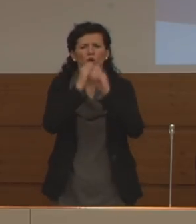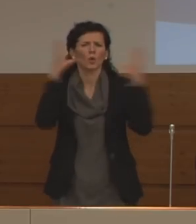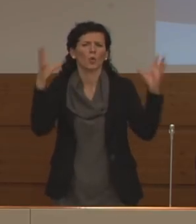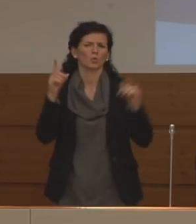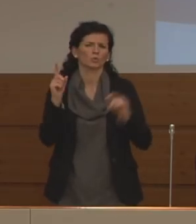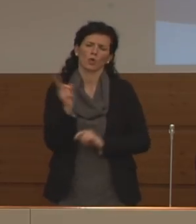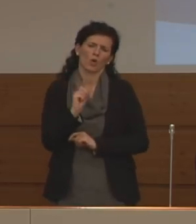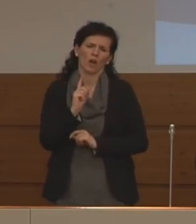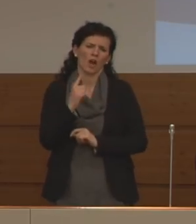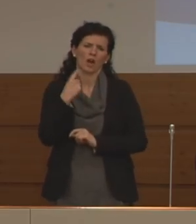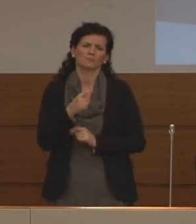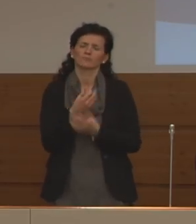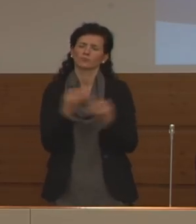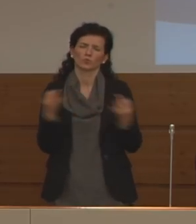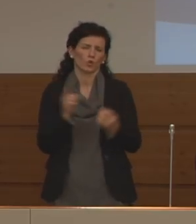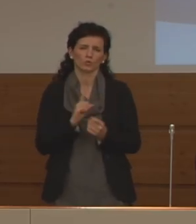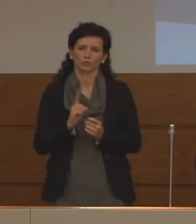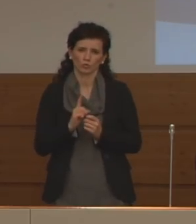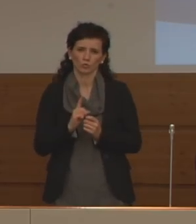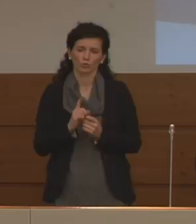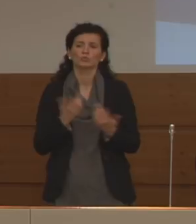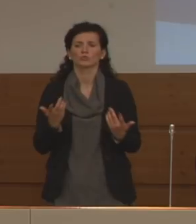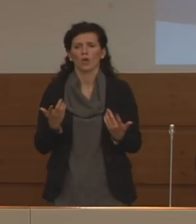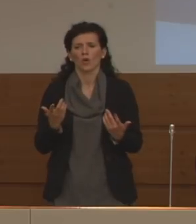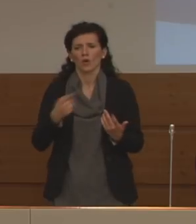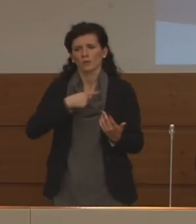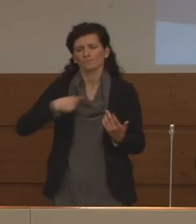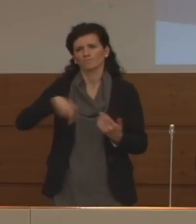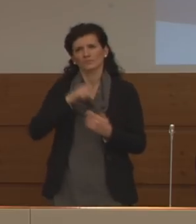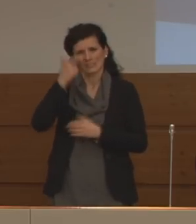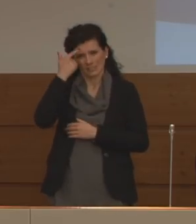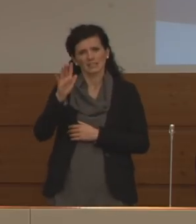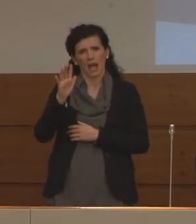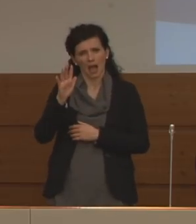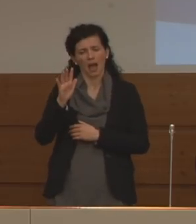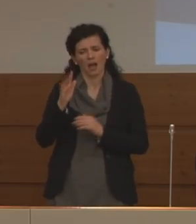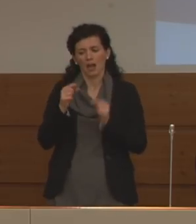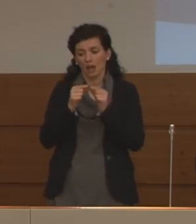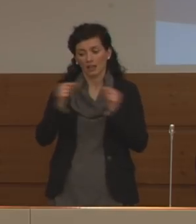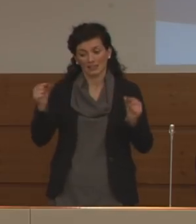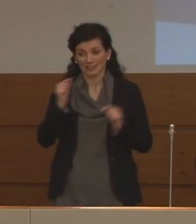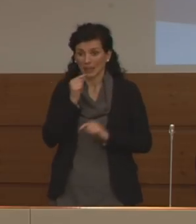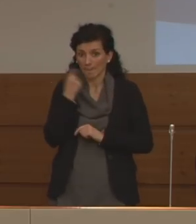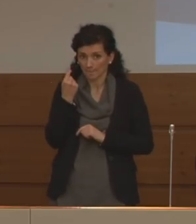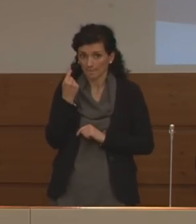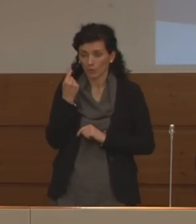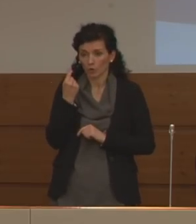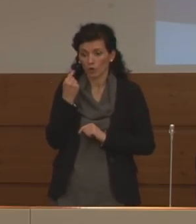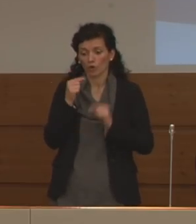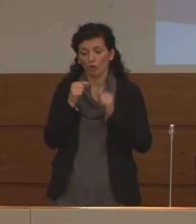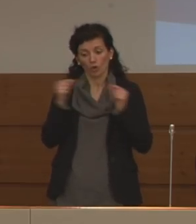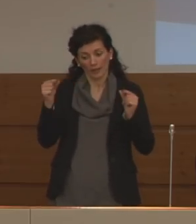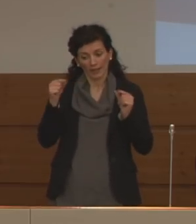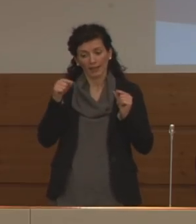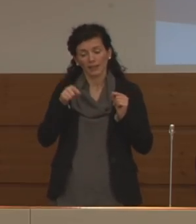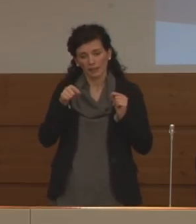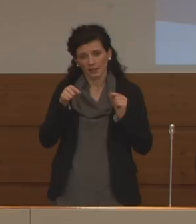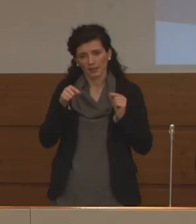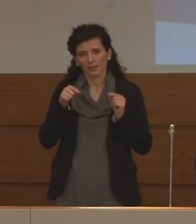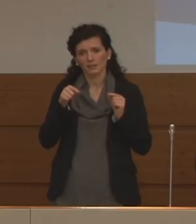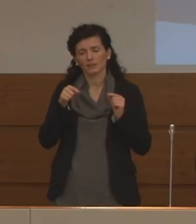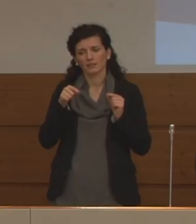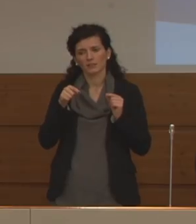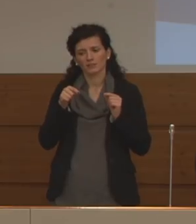inopportune e teniamo ben presente che il tampone riflette una